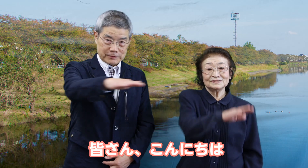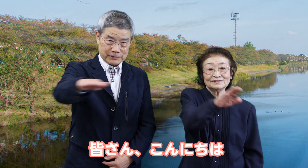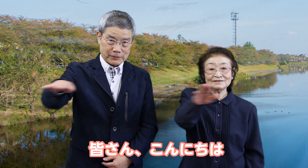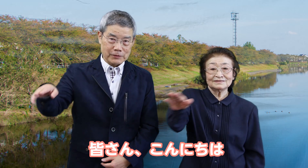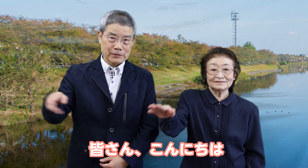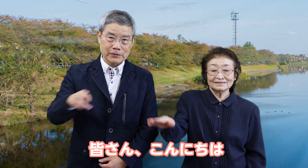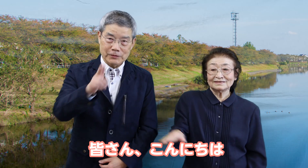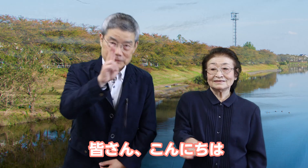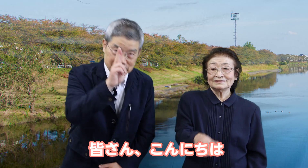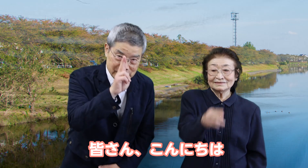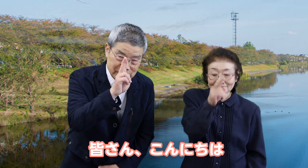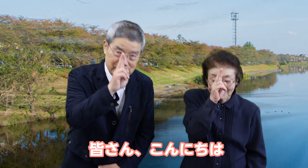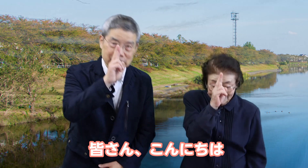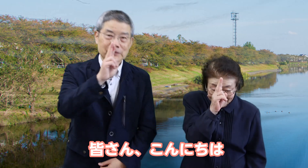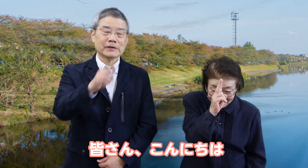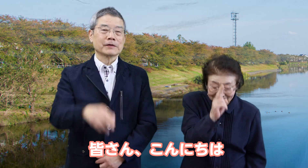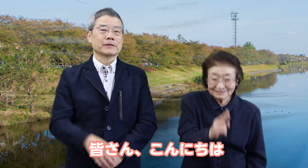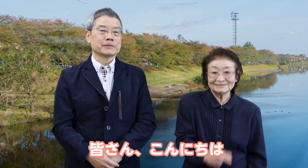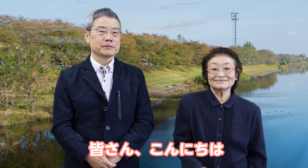皆さんこんにちは。